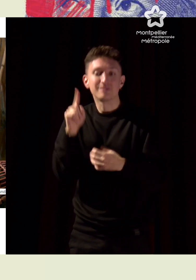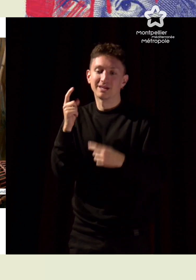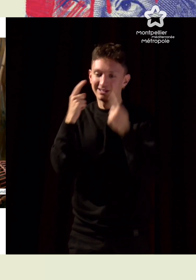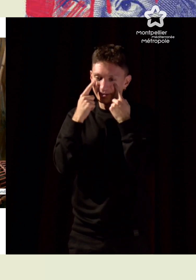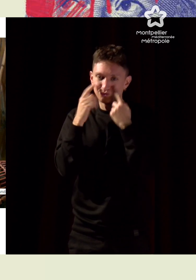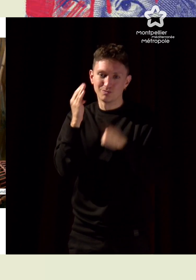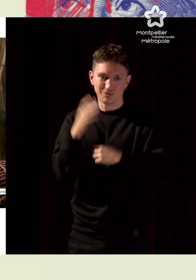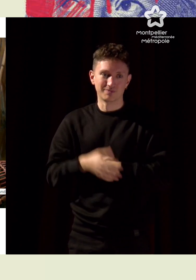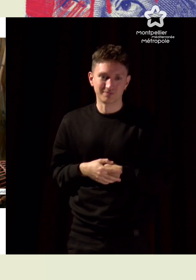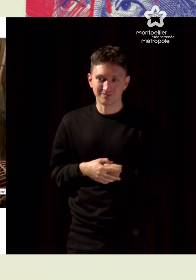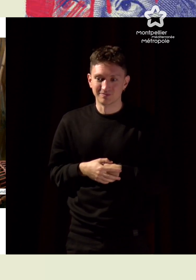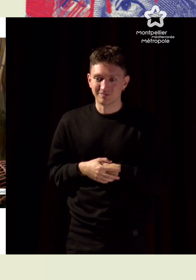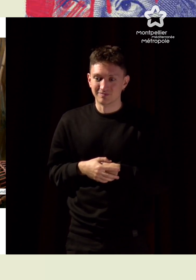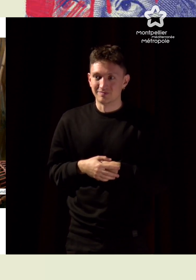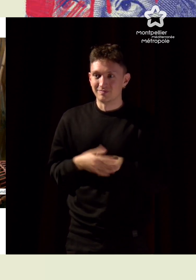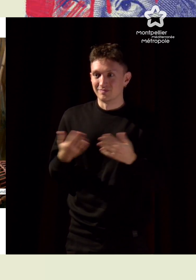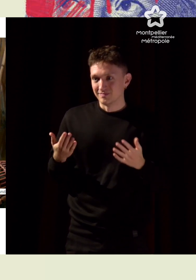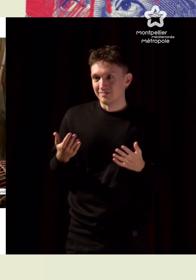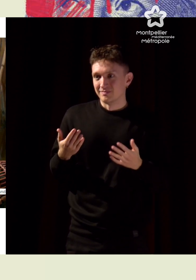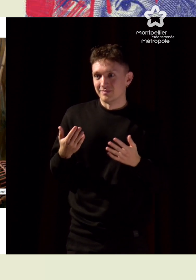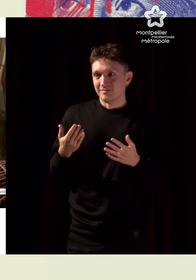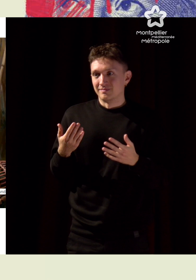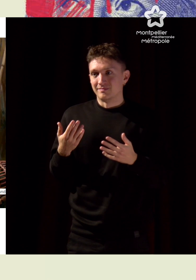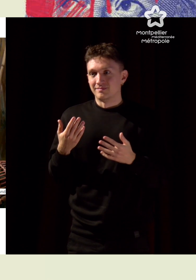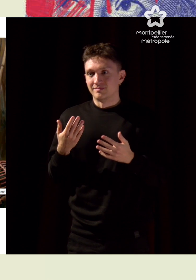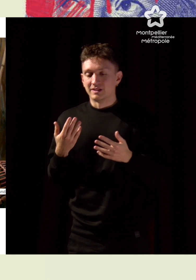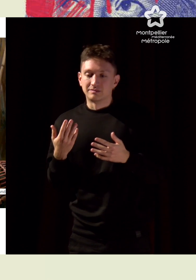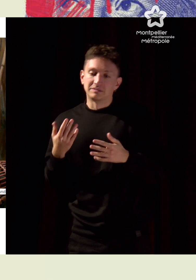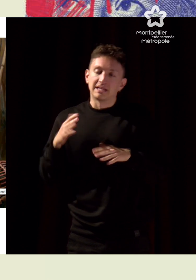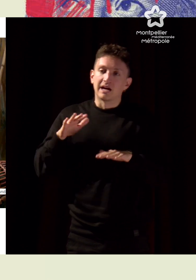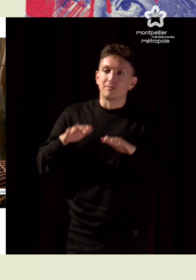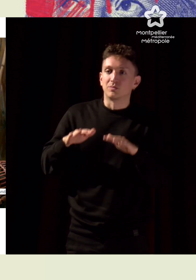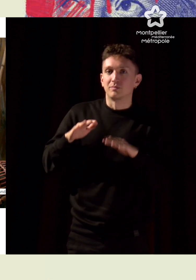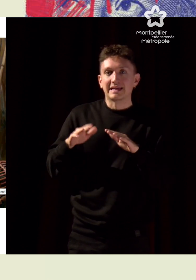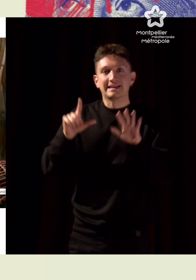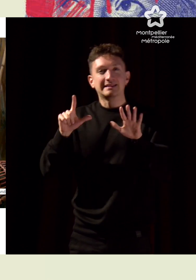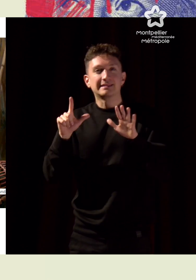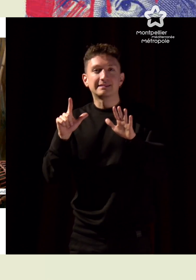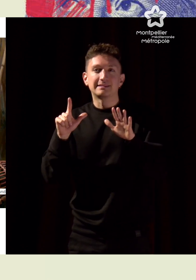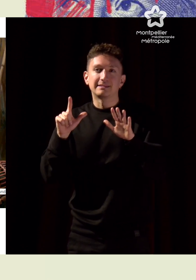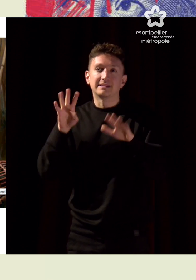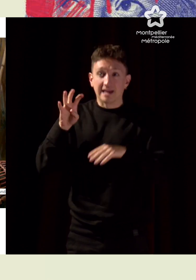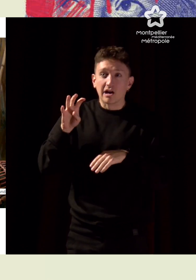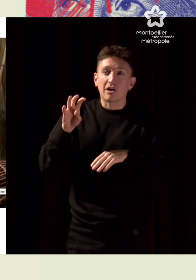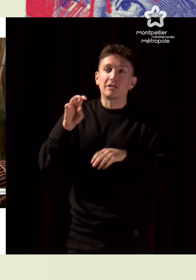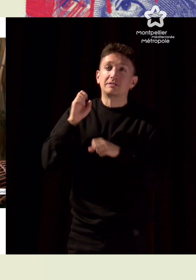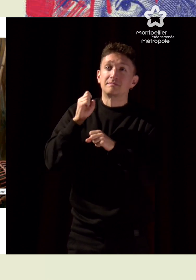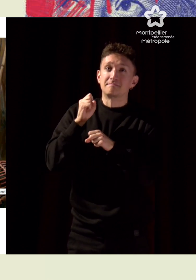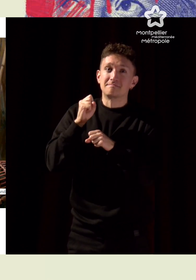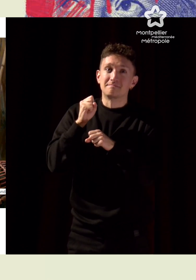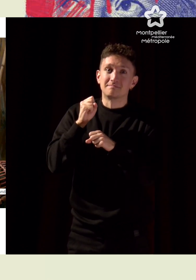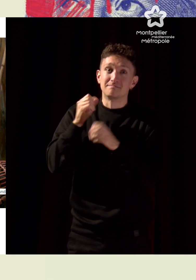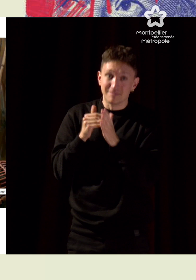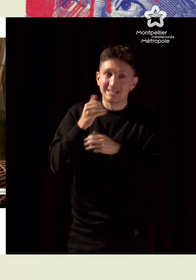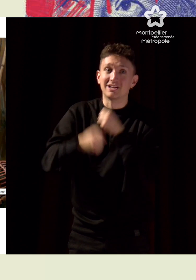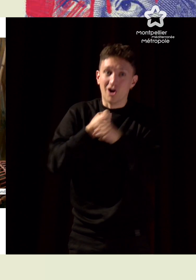des Européens, je dirais de 40 000 à peu près 7 000 ans, étaient plutôt des individus noirs de couleur de